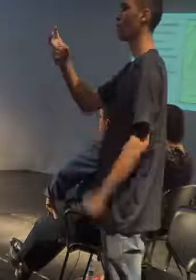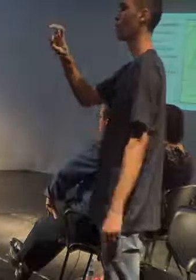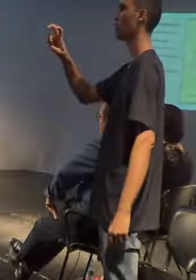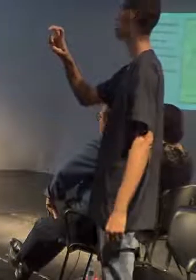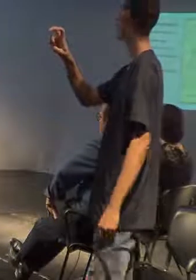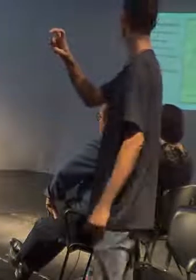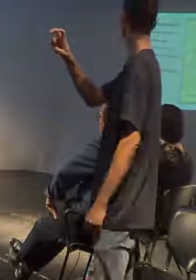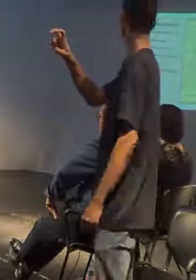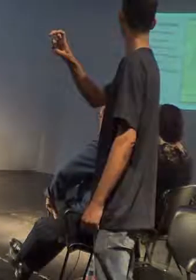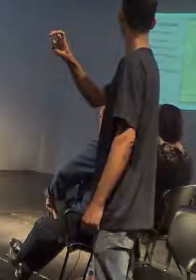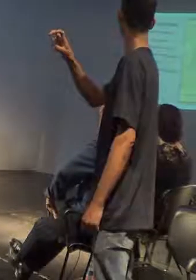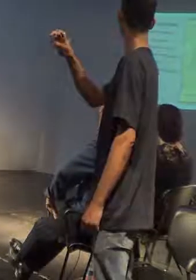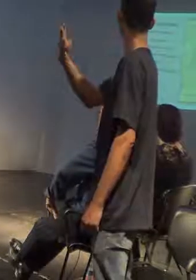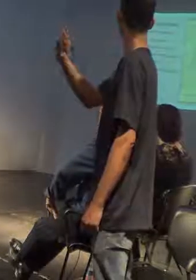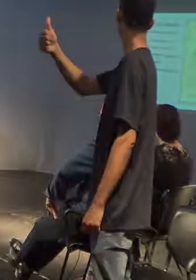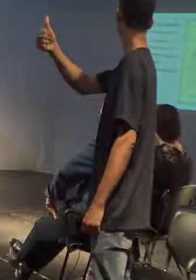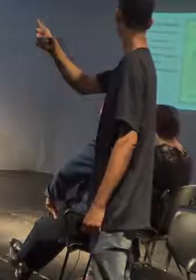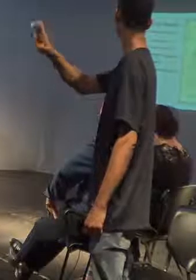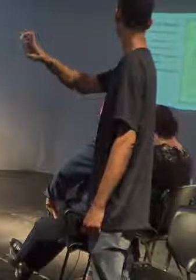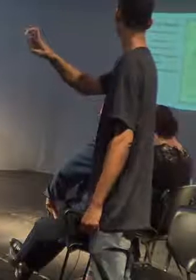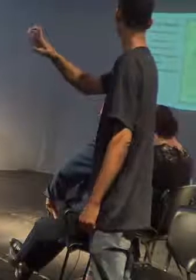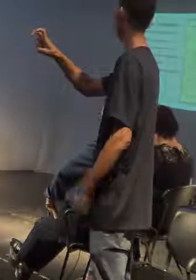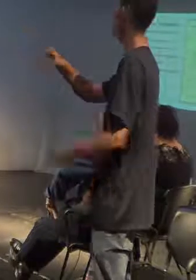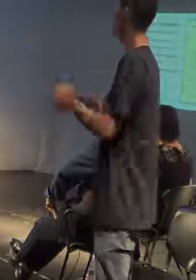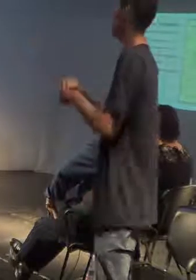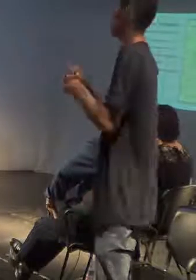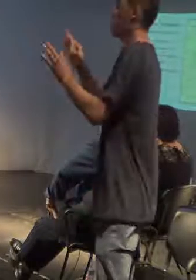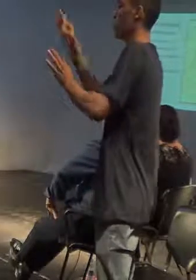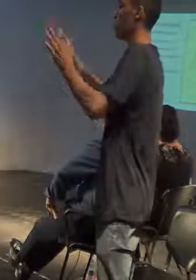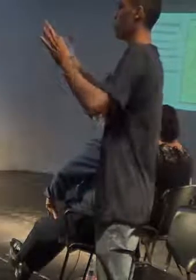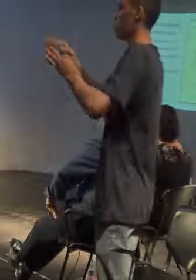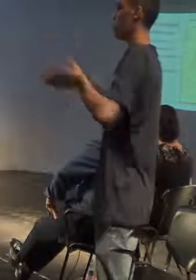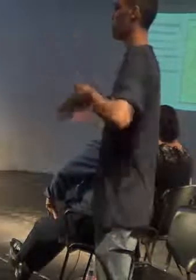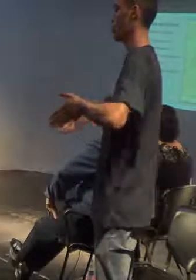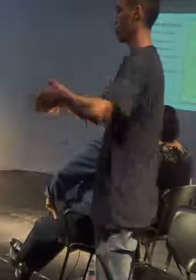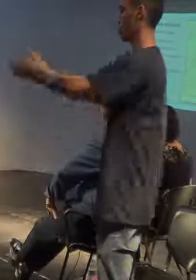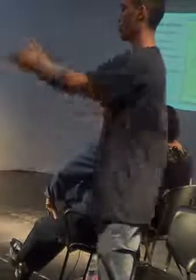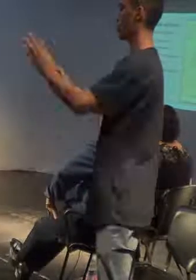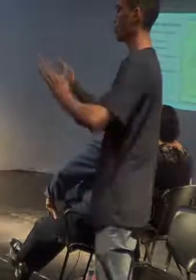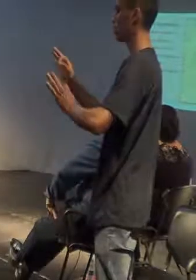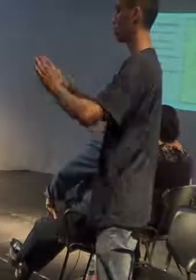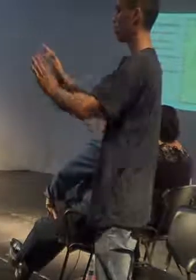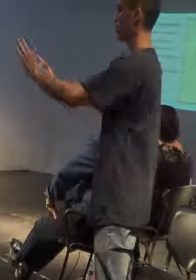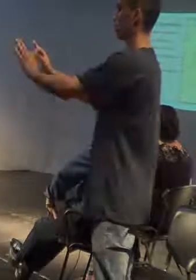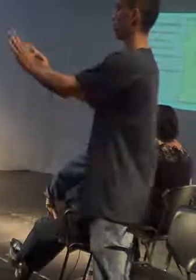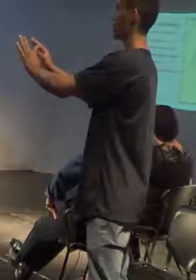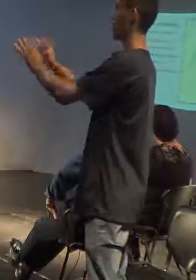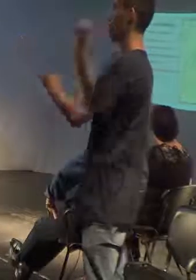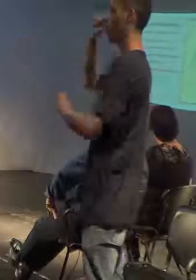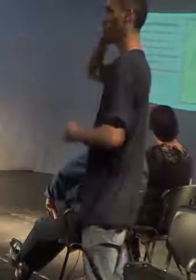Né? Regis Pacheco era o. Não era meu parente, não. A mulher dele, que era minha prima de minha avó, tinha essa